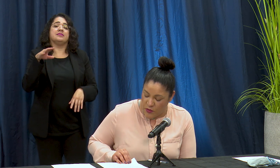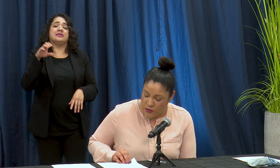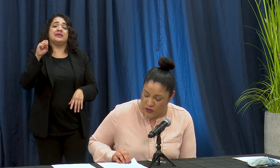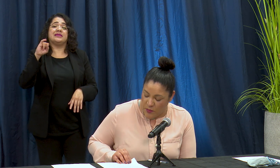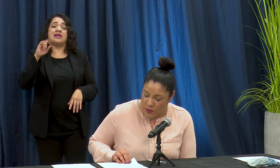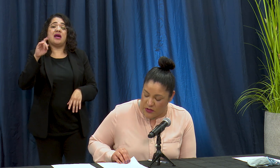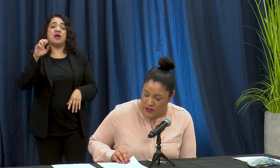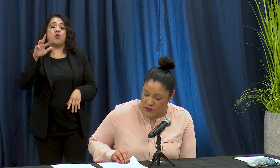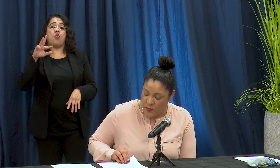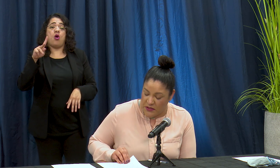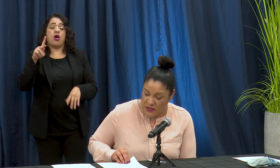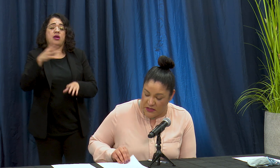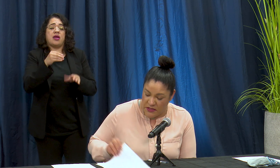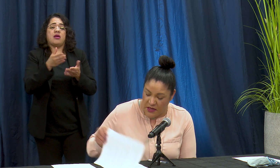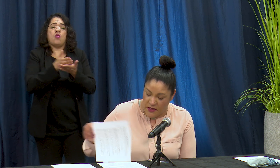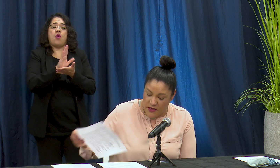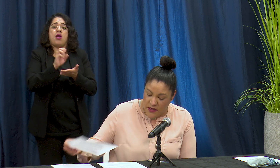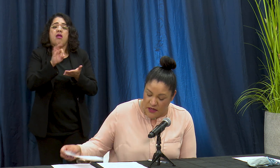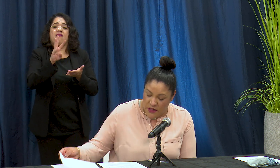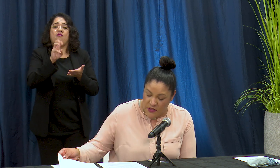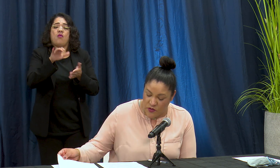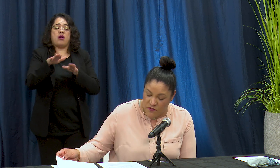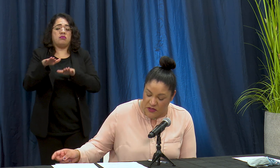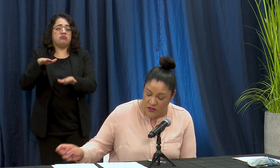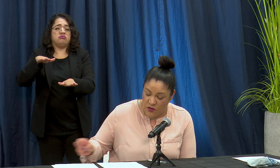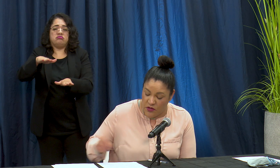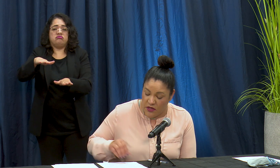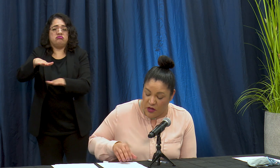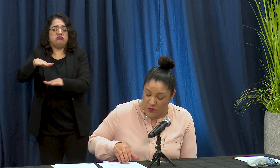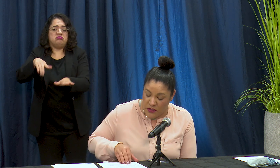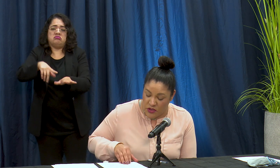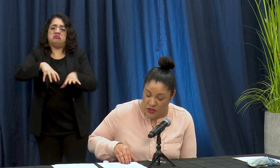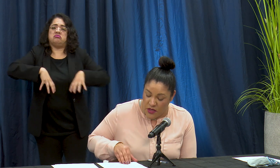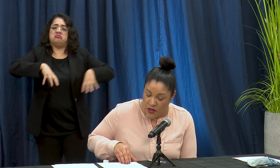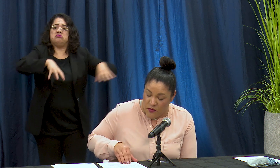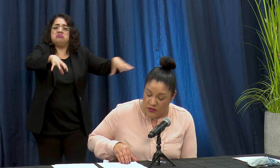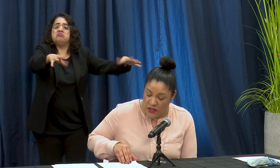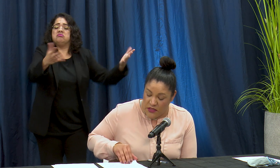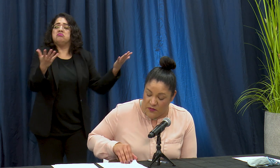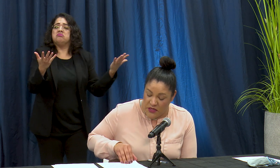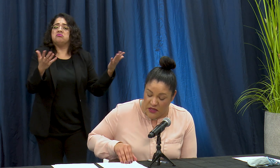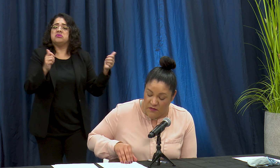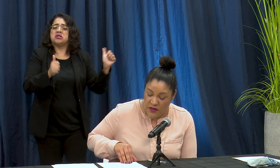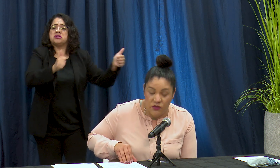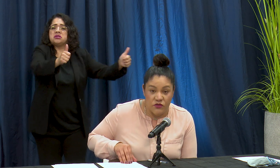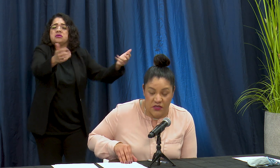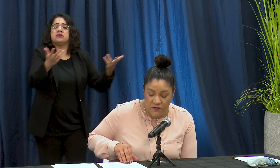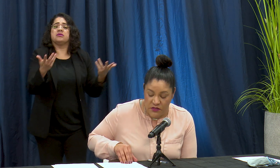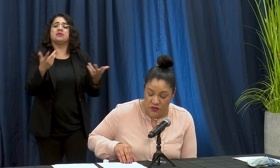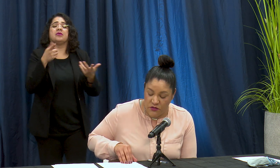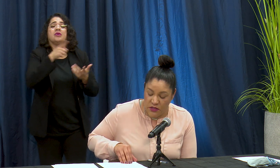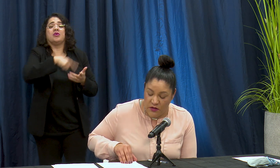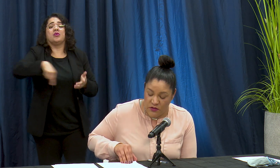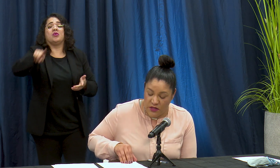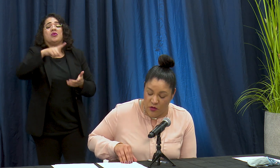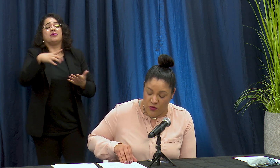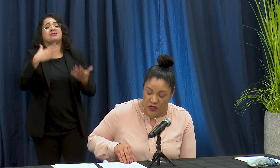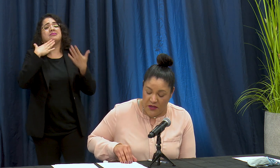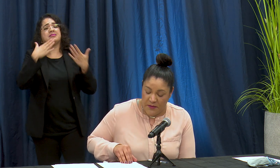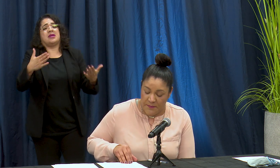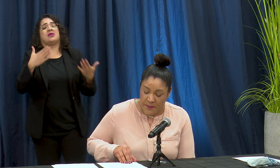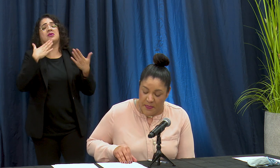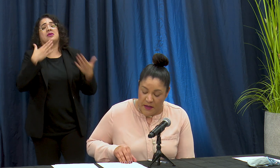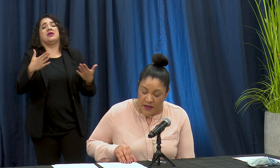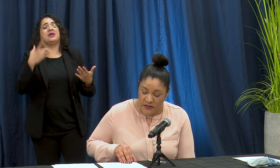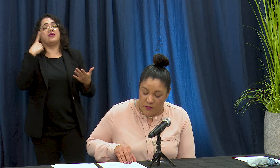nosotros por sus aportes, su paciencia y su inversión en Long Beach. Ustedes brindan valiosos servicios a nuestra